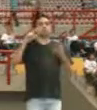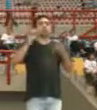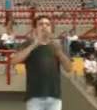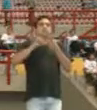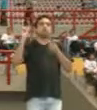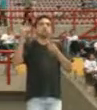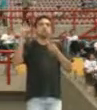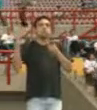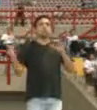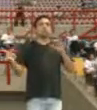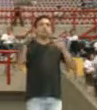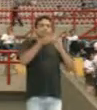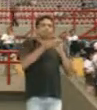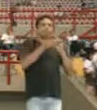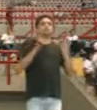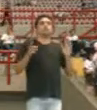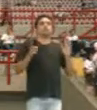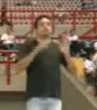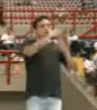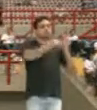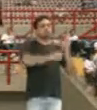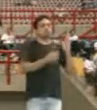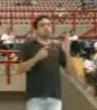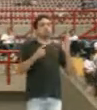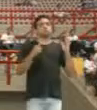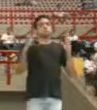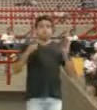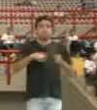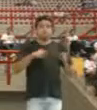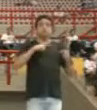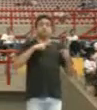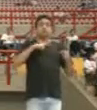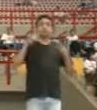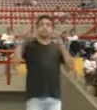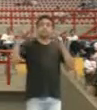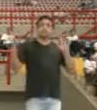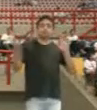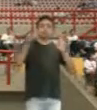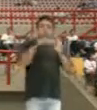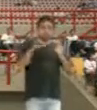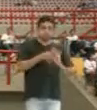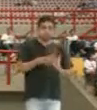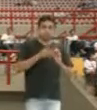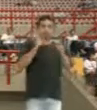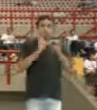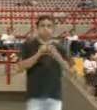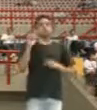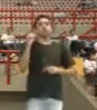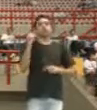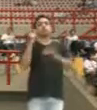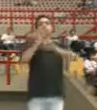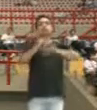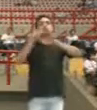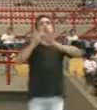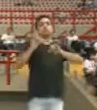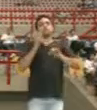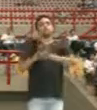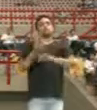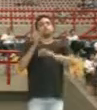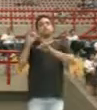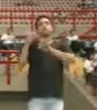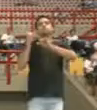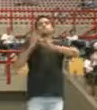histórico. Existem temas que possibilitam que você use isso. O que seriam informações geográficas? Vamos supor